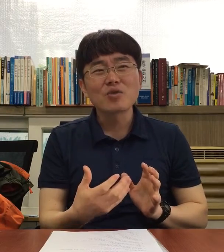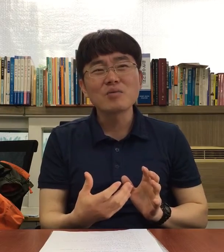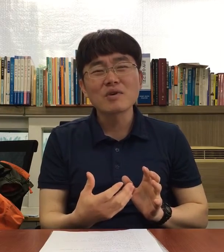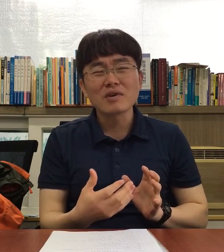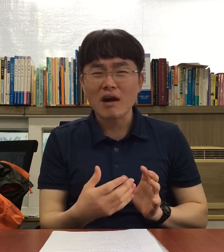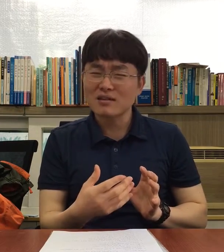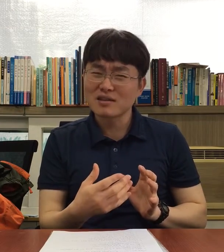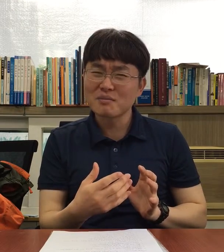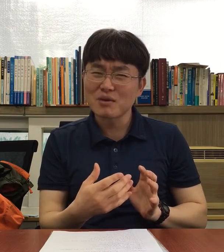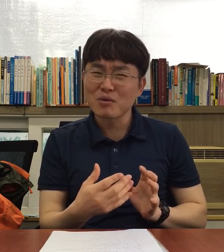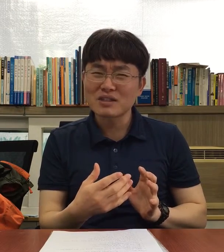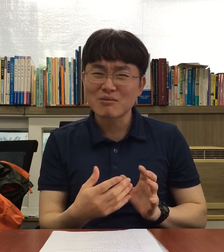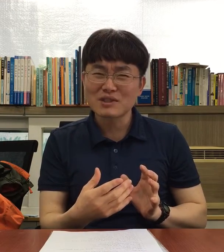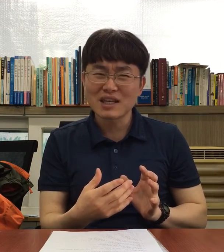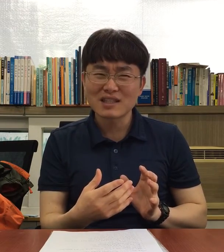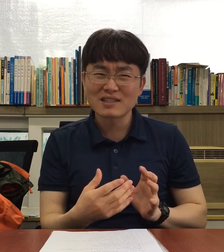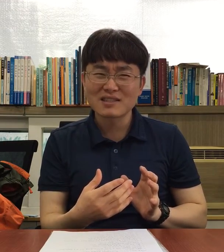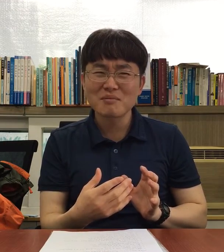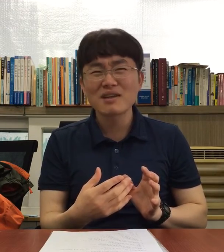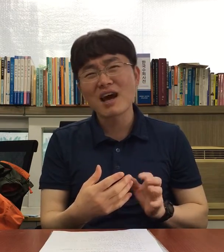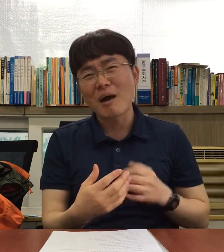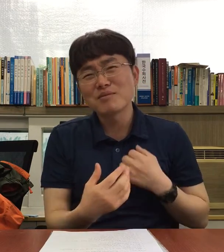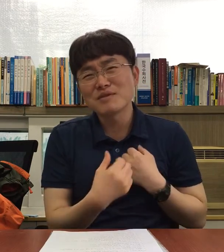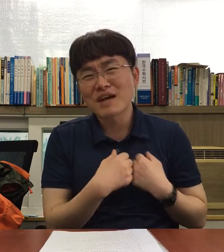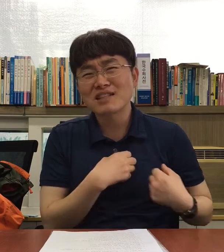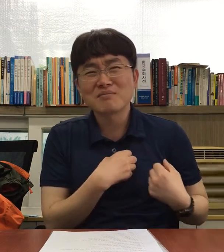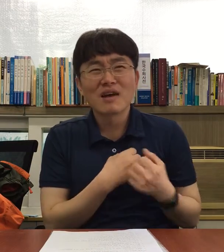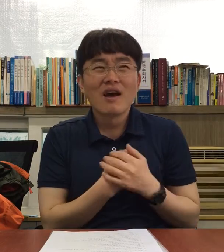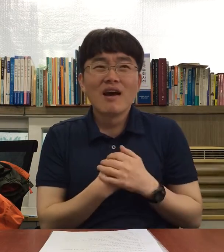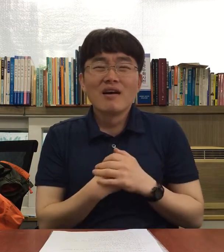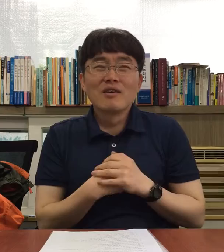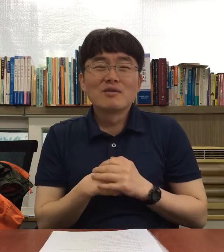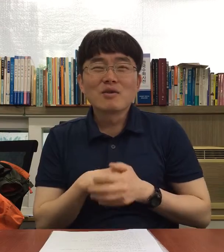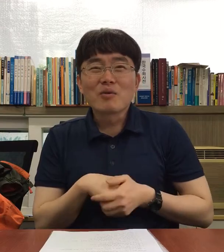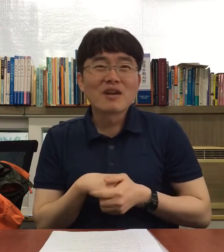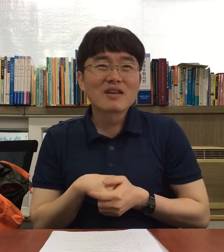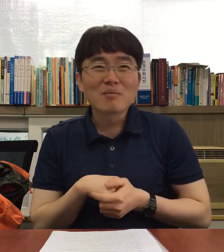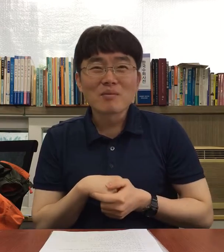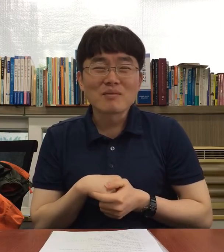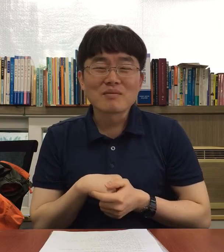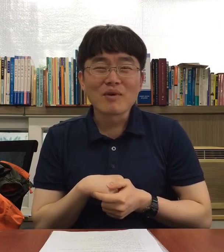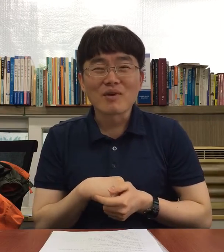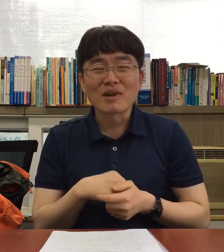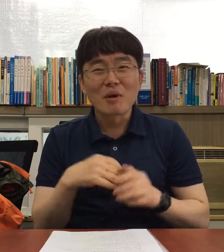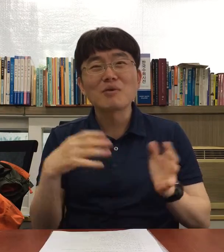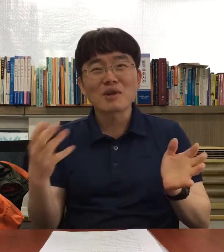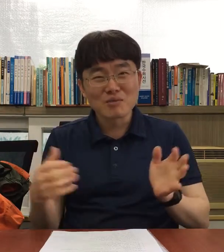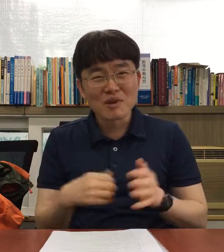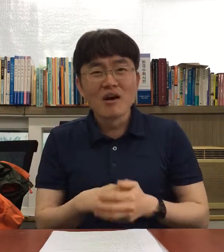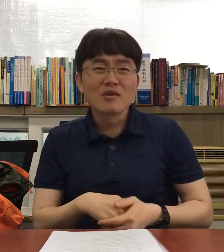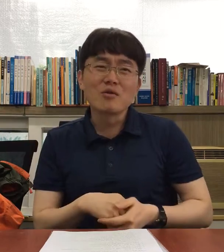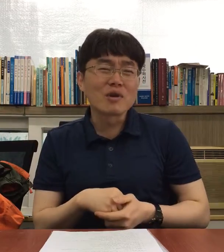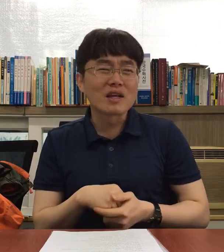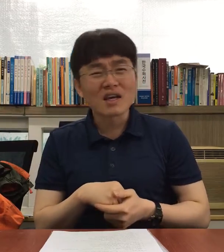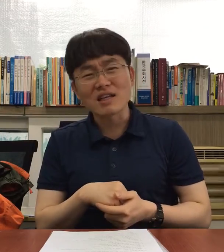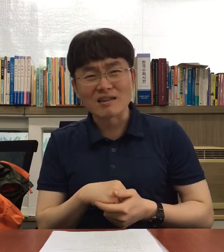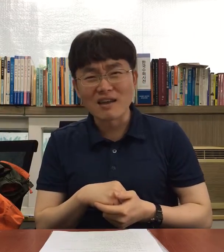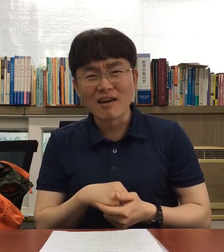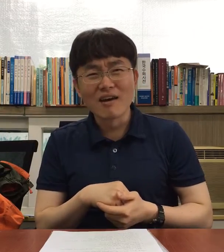조금 더 정말 고래 사무치게 정말 내가 아픈 가슴 너는 왜 이렇게 이렇게 외모적인 부분 너는 왜 이렇게 키가 작니?